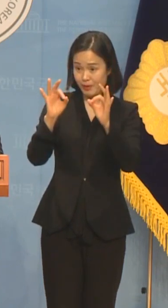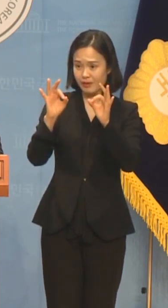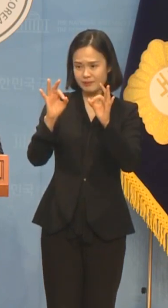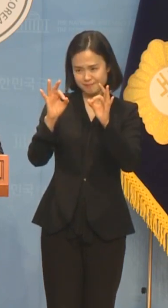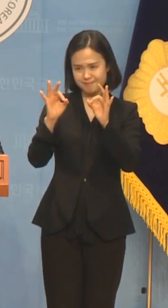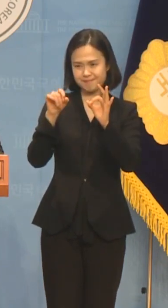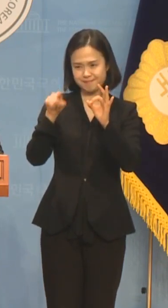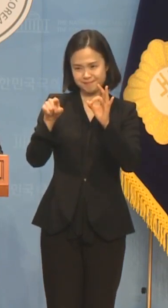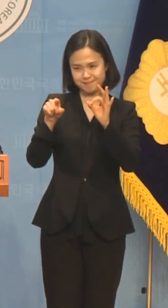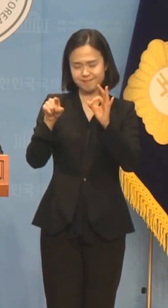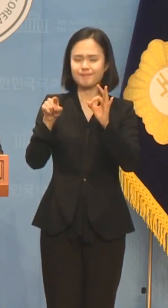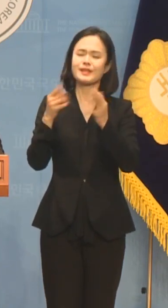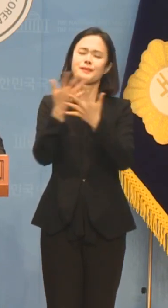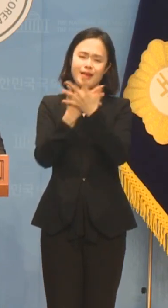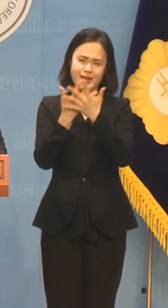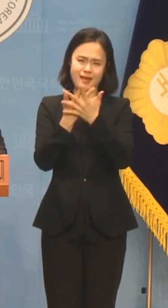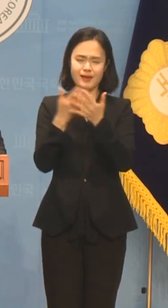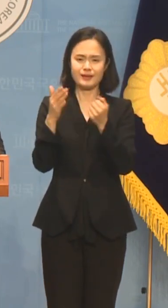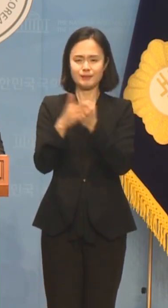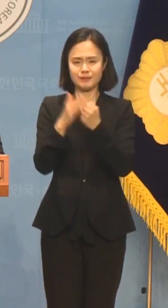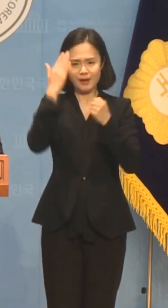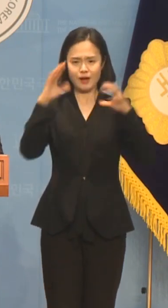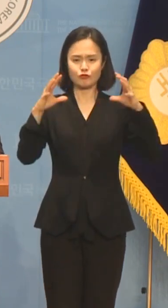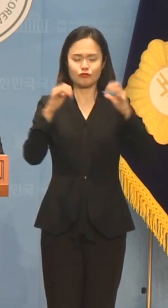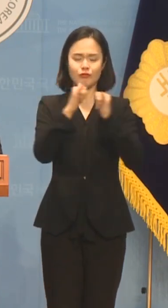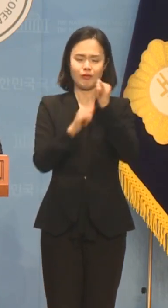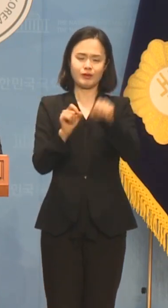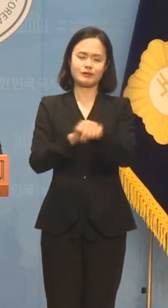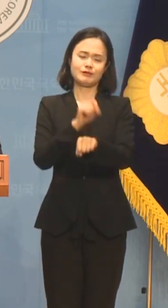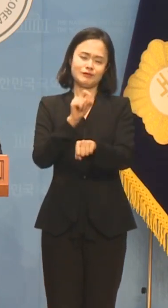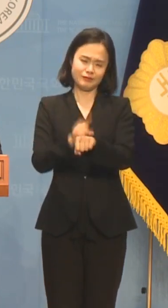찾아지지 않을 수 있다고 생각합니다.